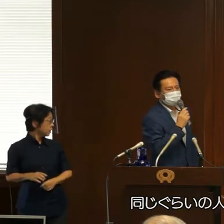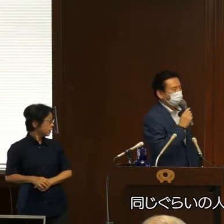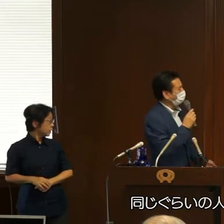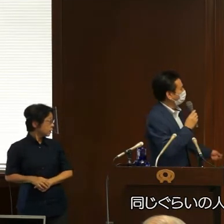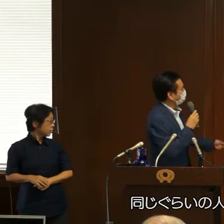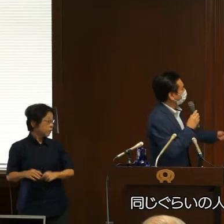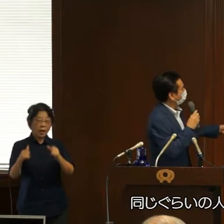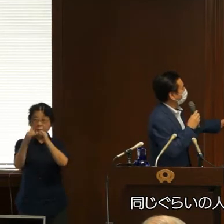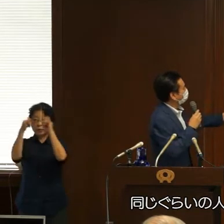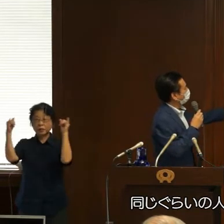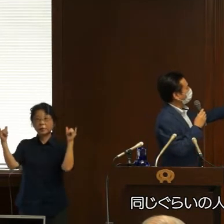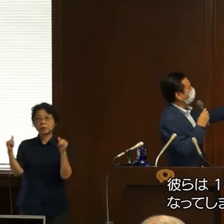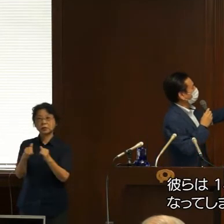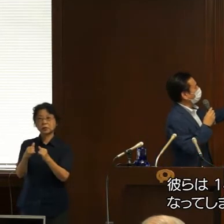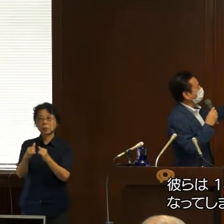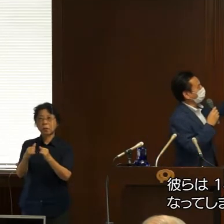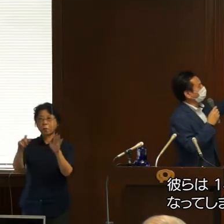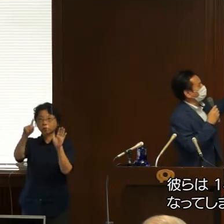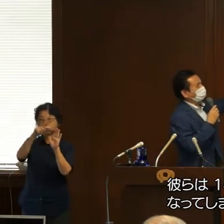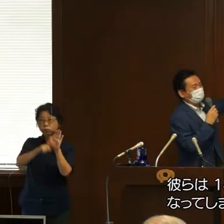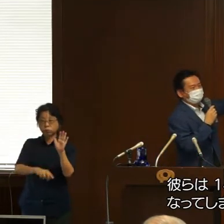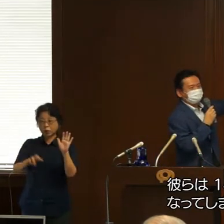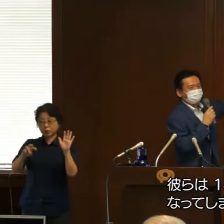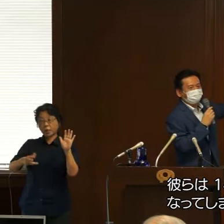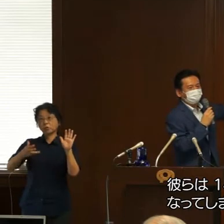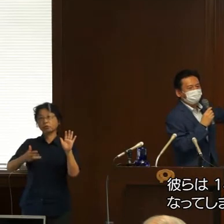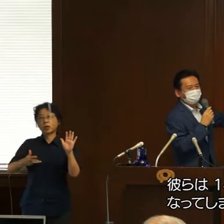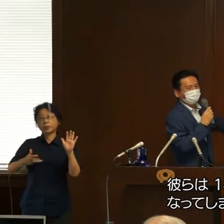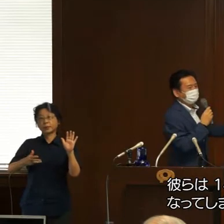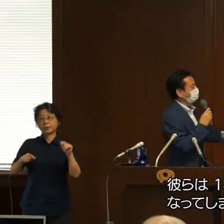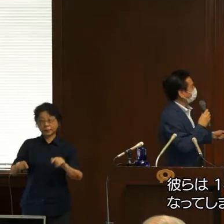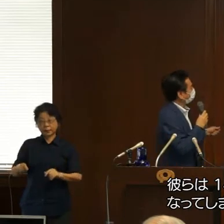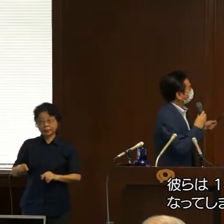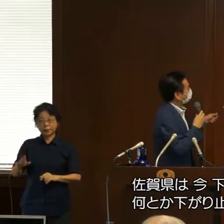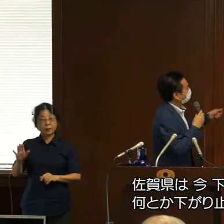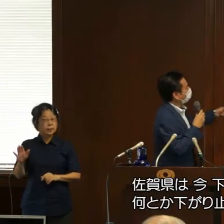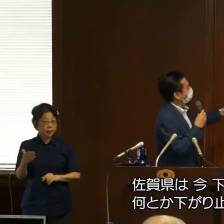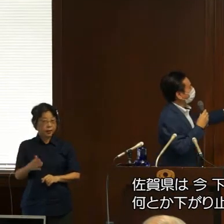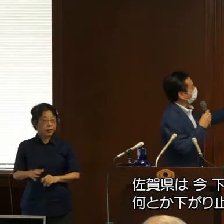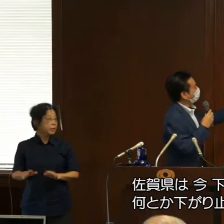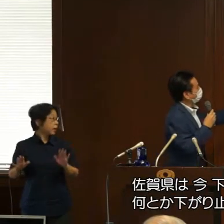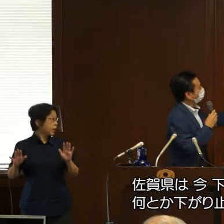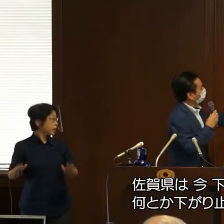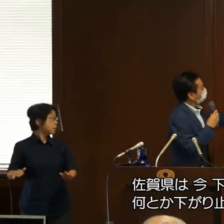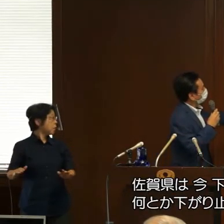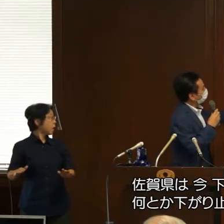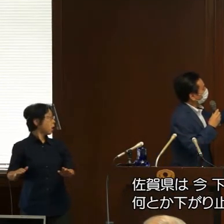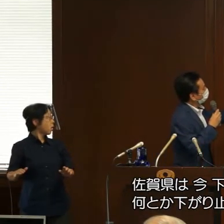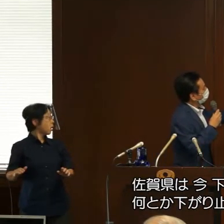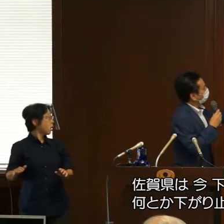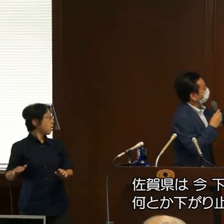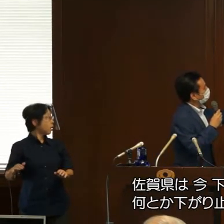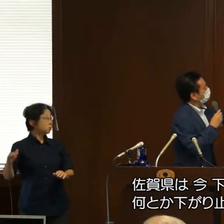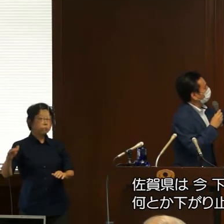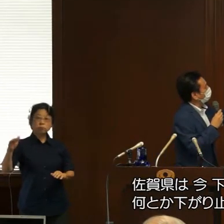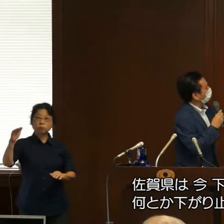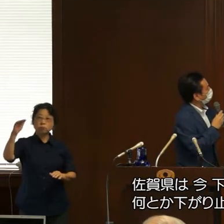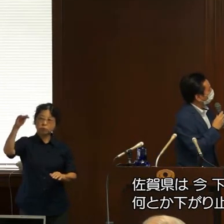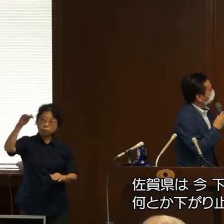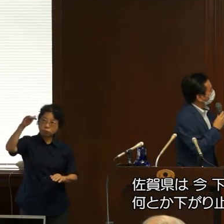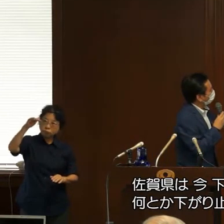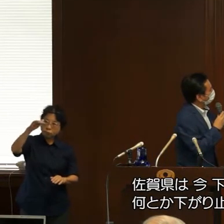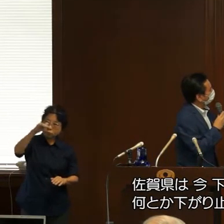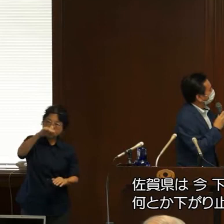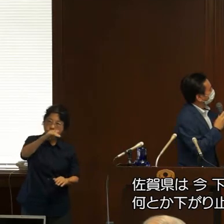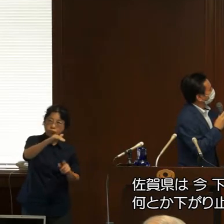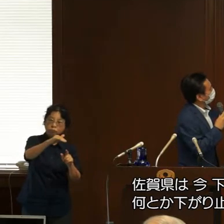れども、彼らはもう140万ぐらいになってしまってですね、佐賀県は今ちょうど下がってはいるけれども